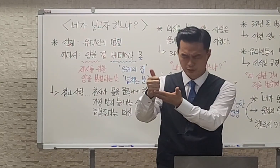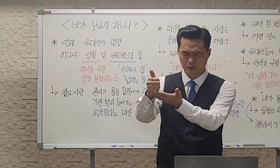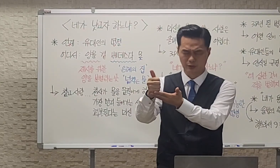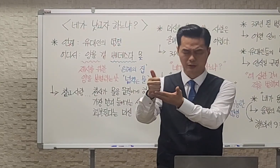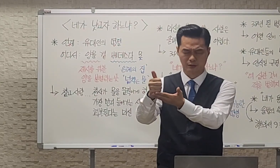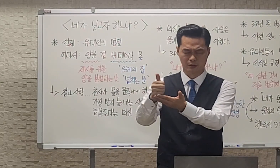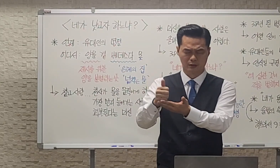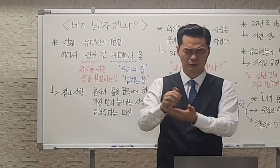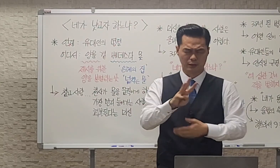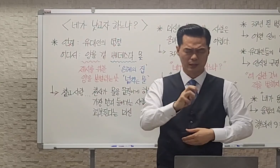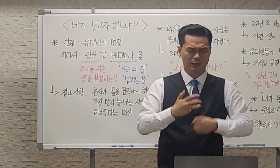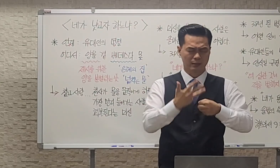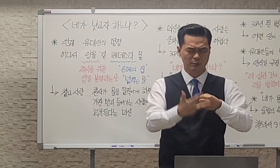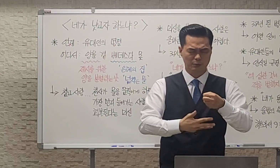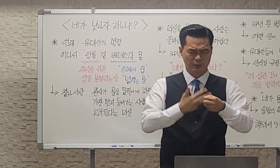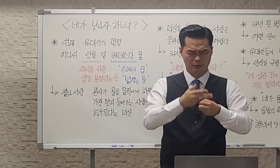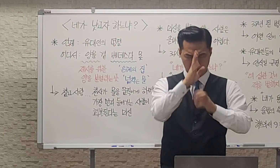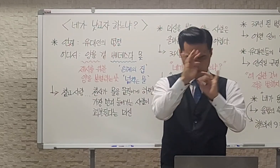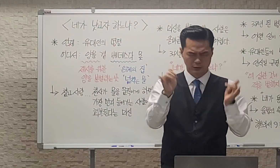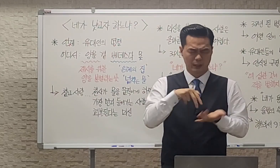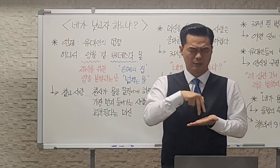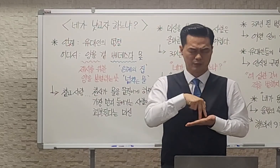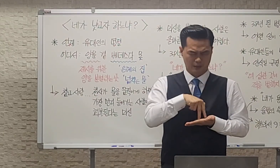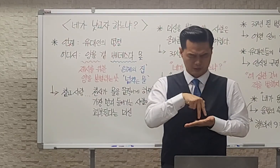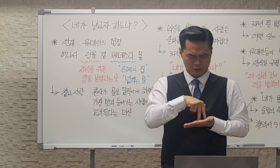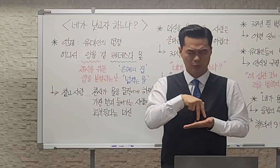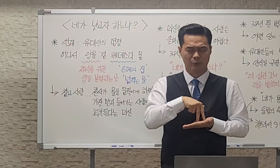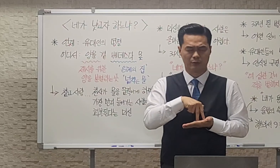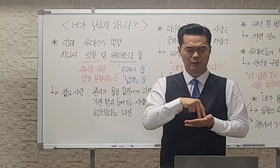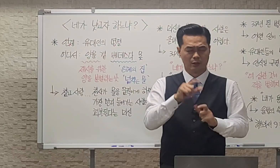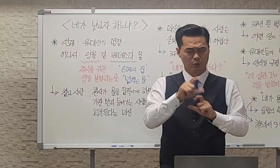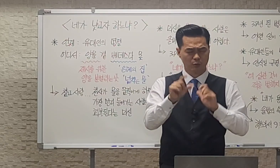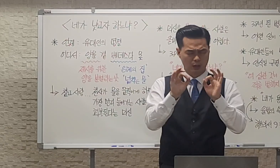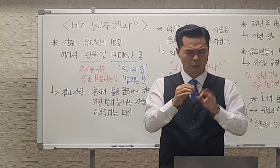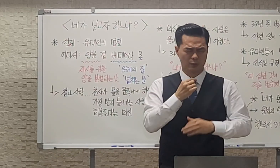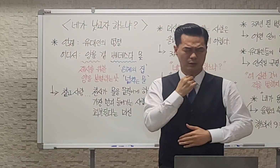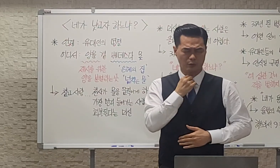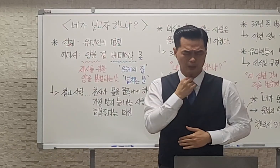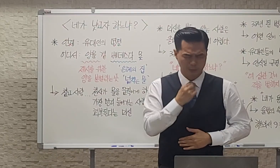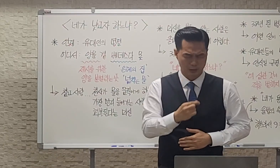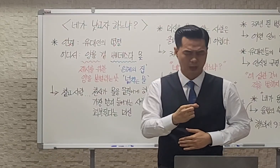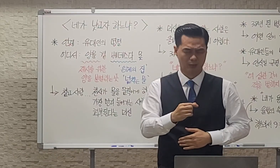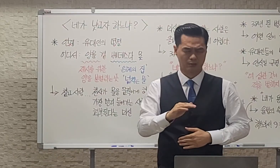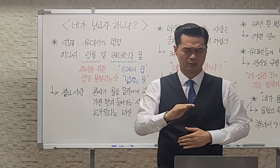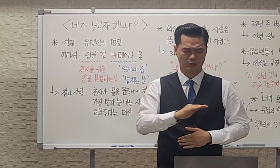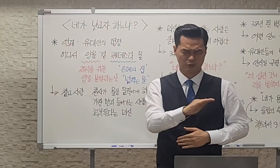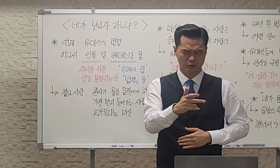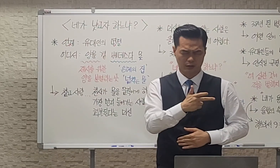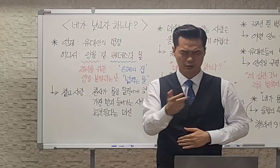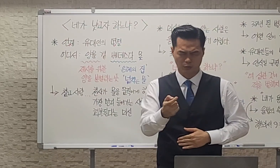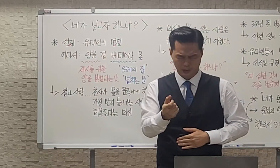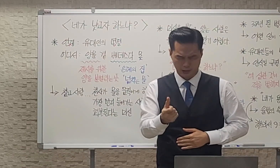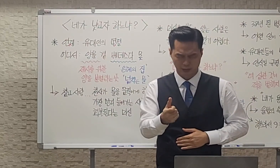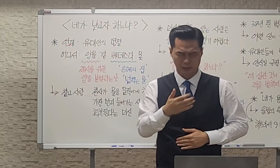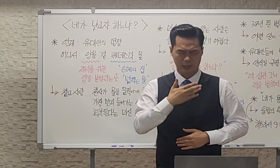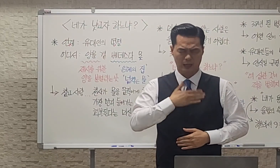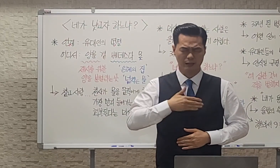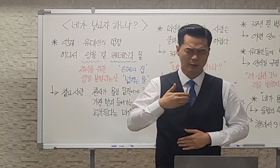음성을 우리가 38년 된 병자의 입장에서 고민해보기를 원합니다. 우리들의 크고 작은 알게